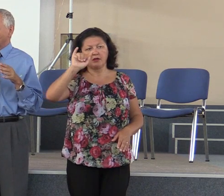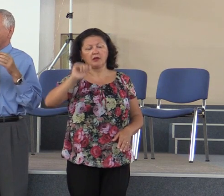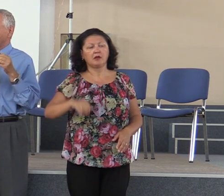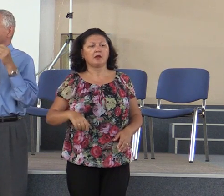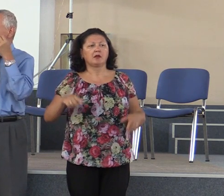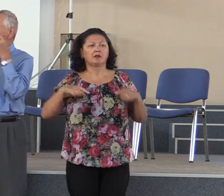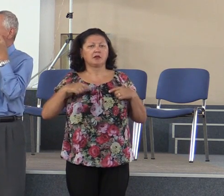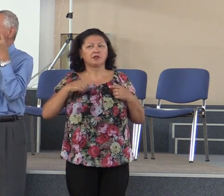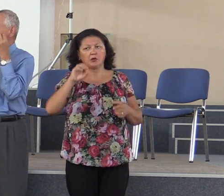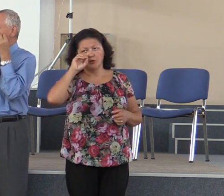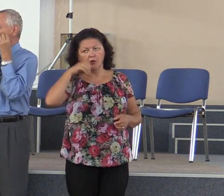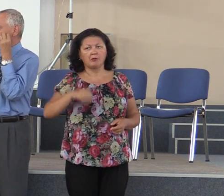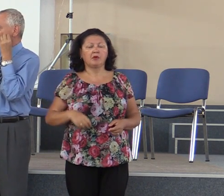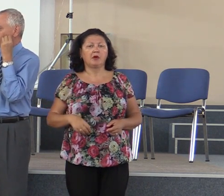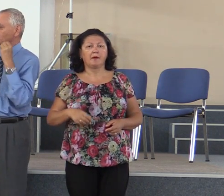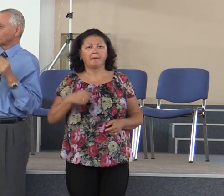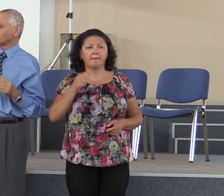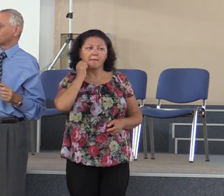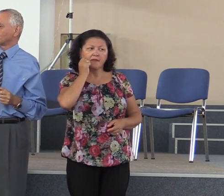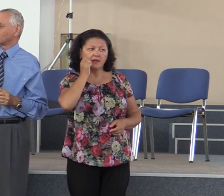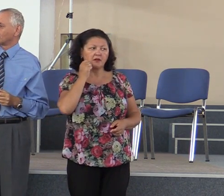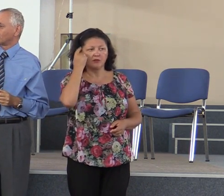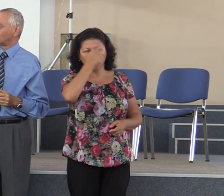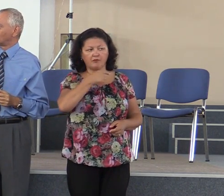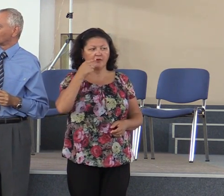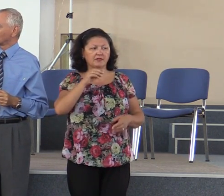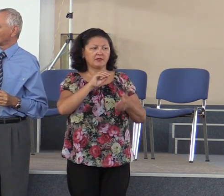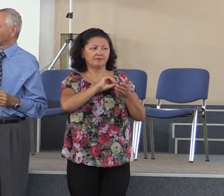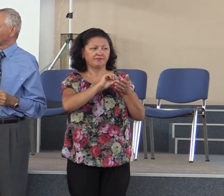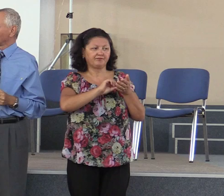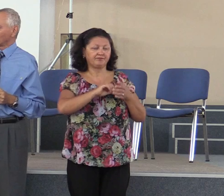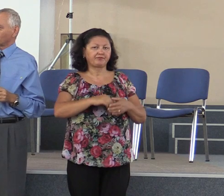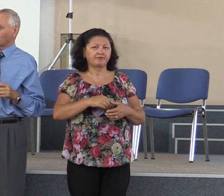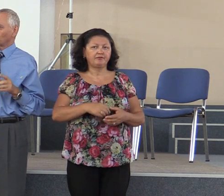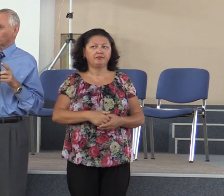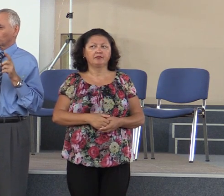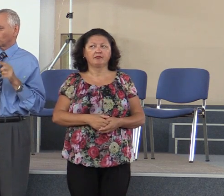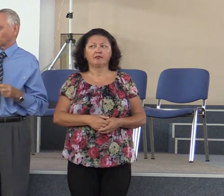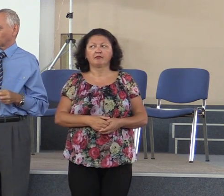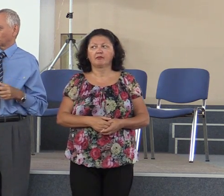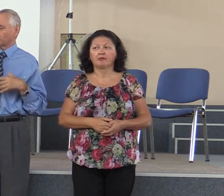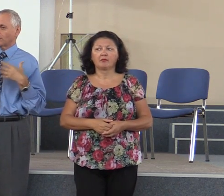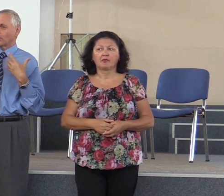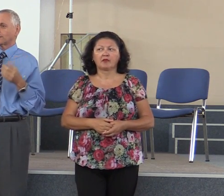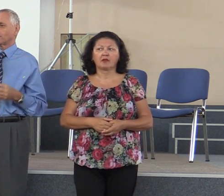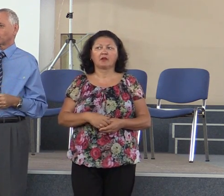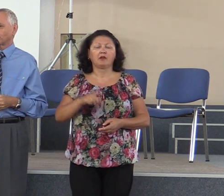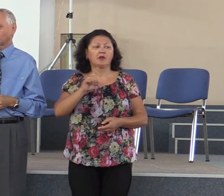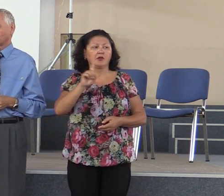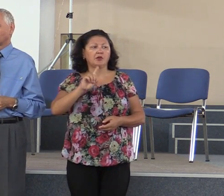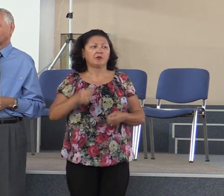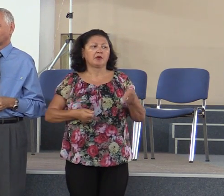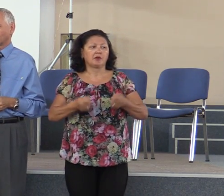om bătrân și cu fața zgârcită. But he doesn't drive alone anymore. Dar nu mai conduce mașina